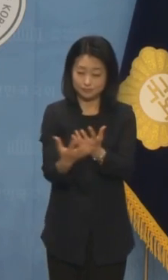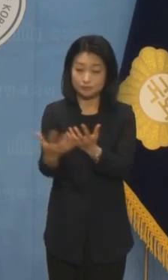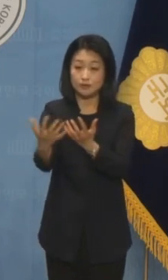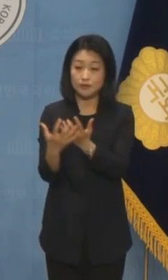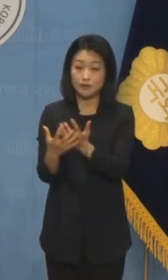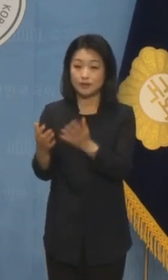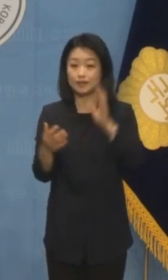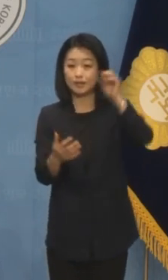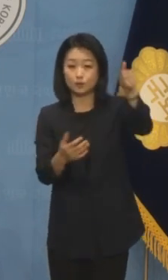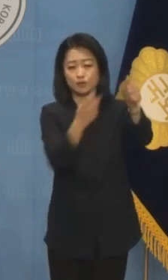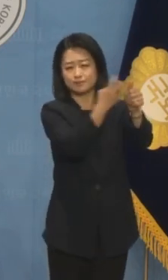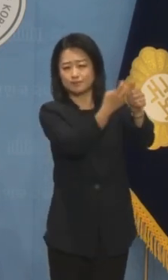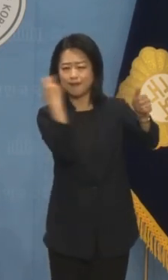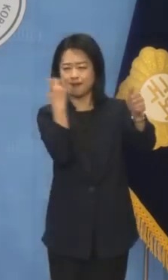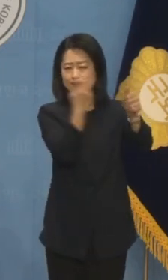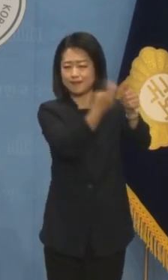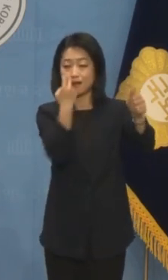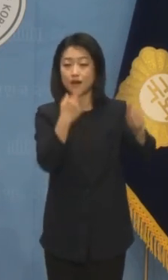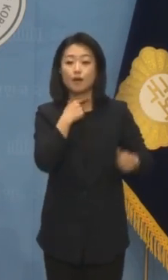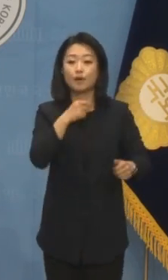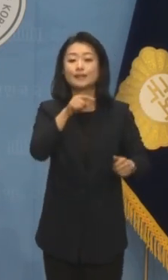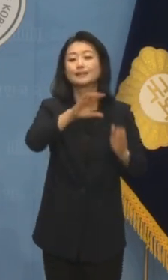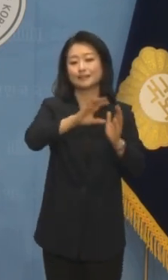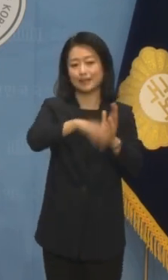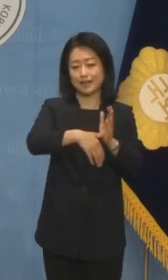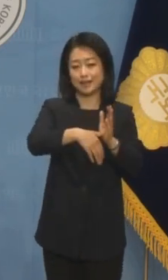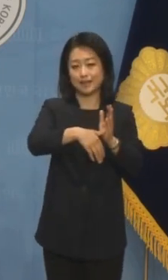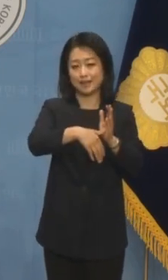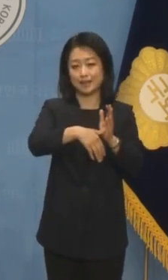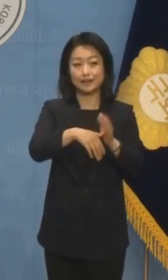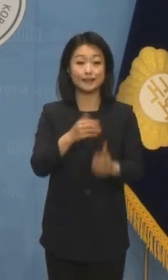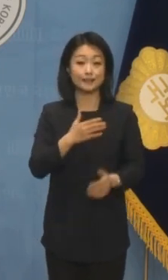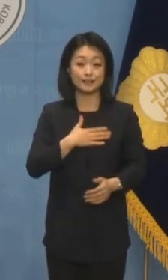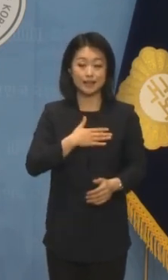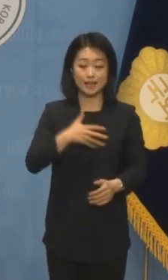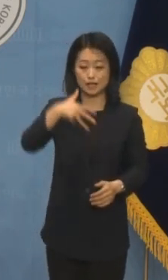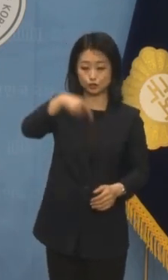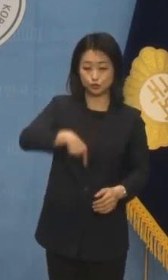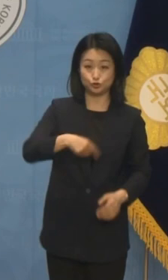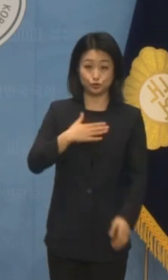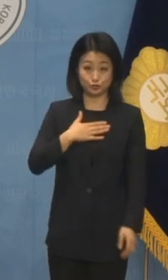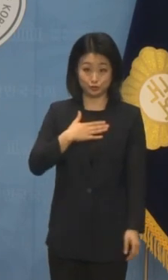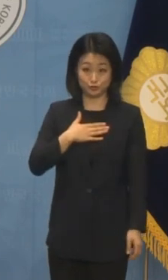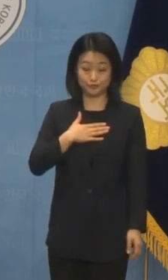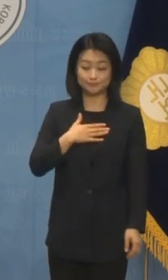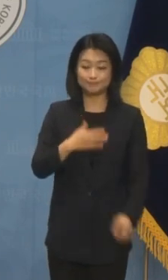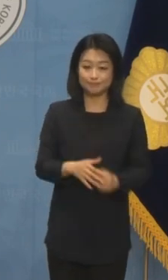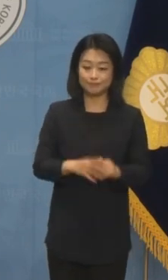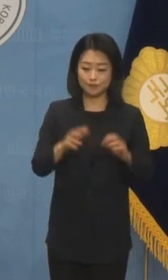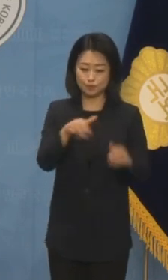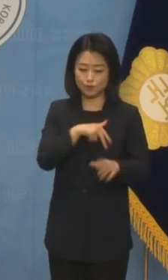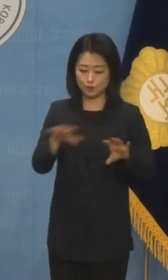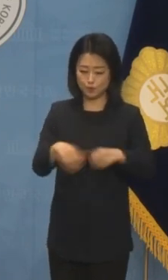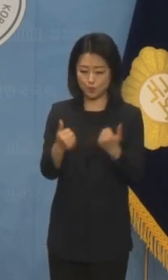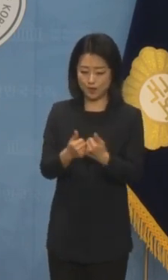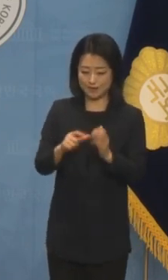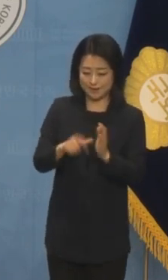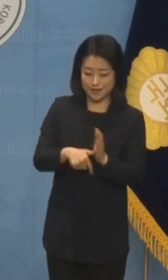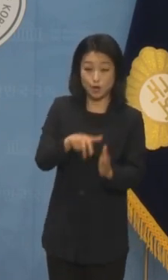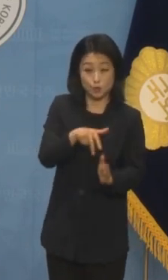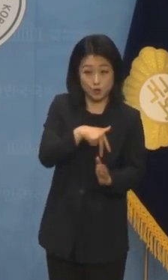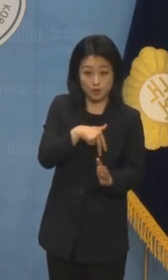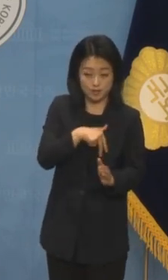탄핵을 줄기차게 요구하는 상황이었습니다. 그때 저 추미애는 의원총회에서